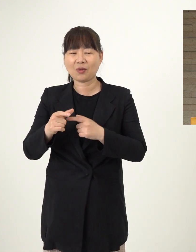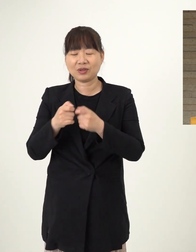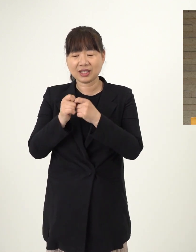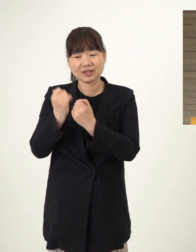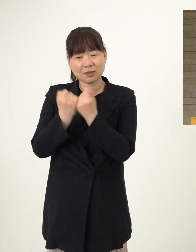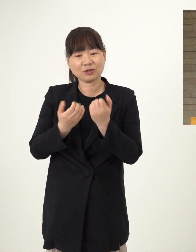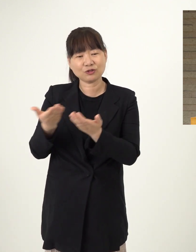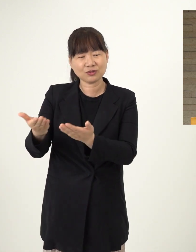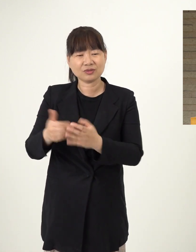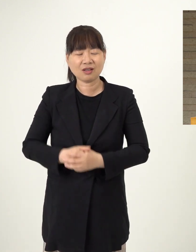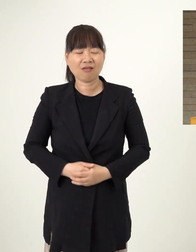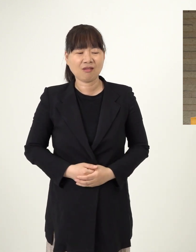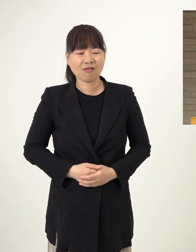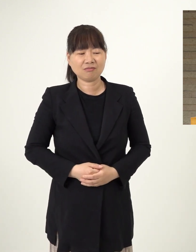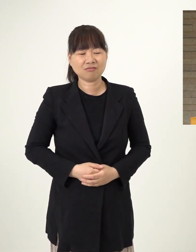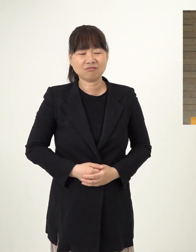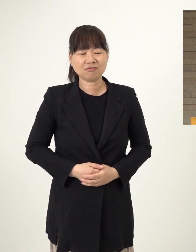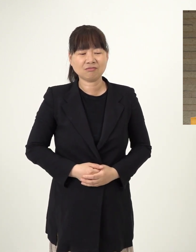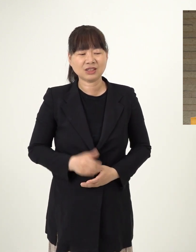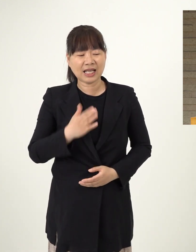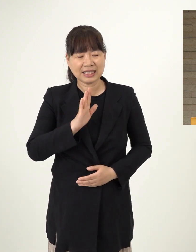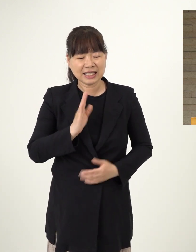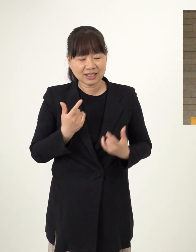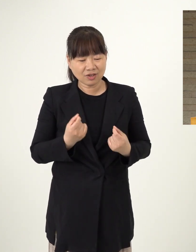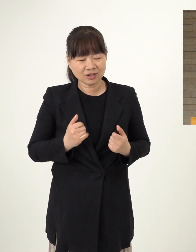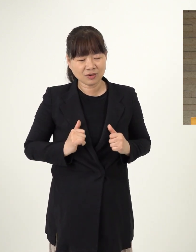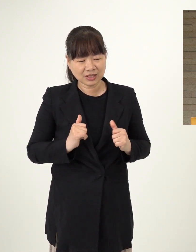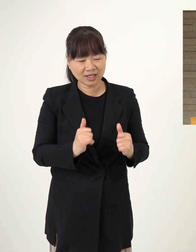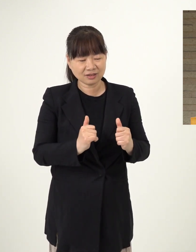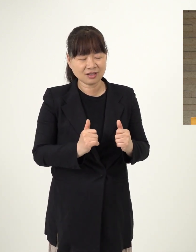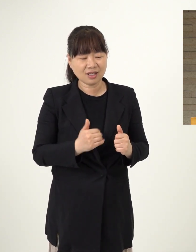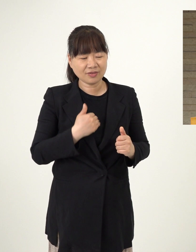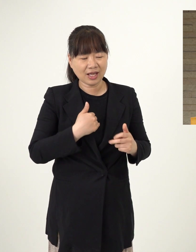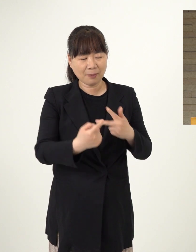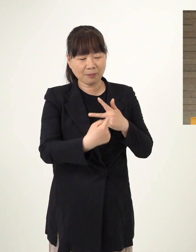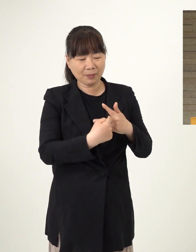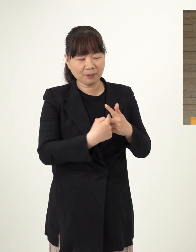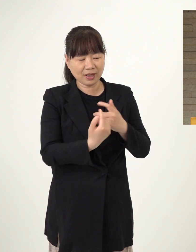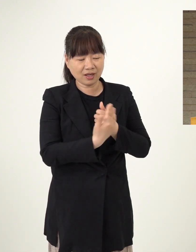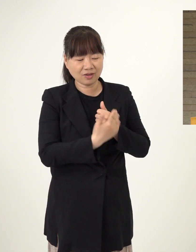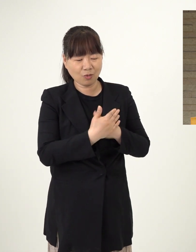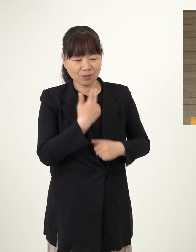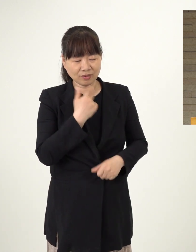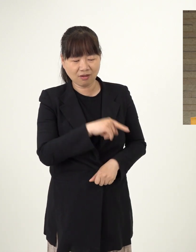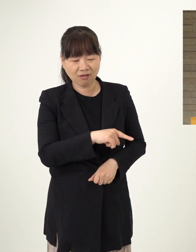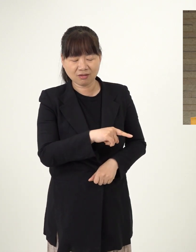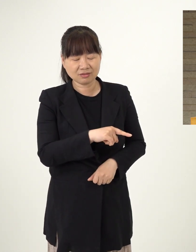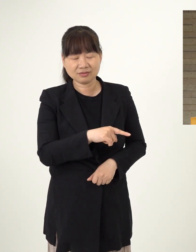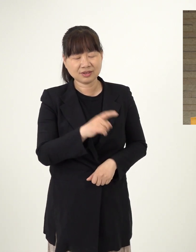내 마음을 몰라주고. 자, 성경을 보십시다. 19절.